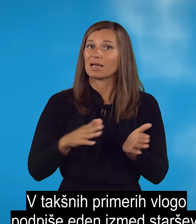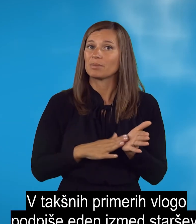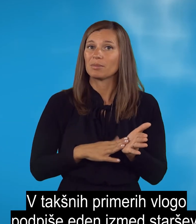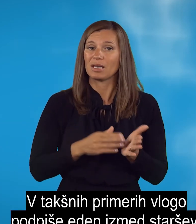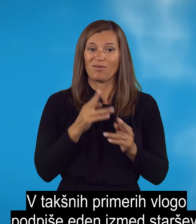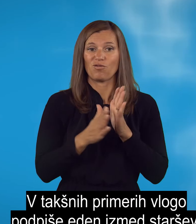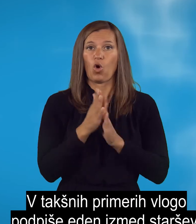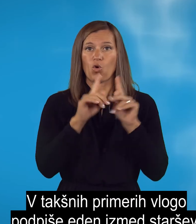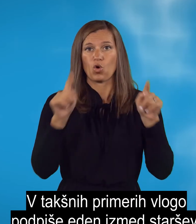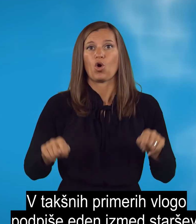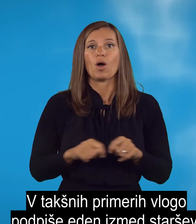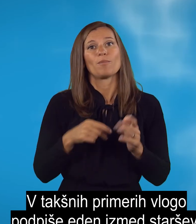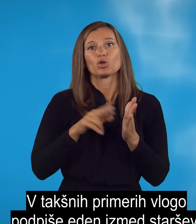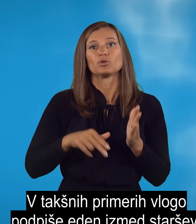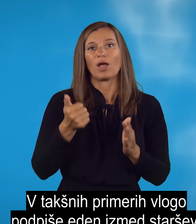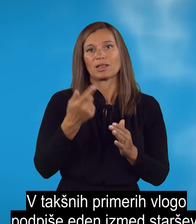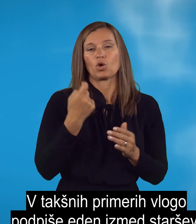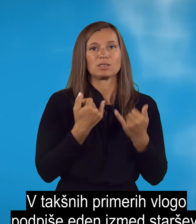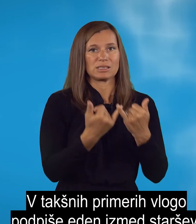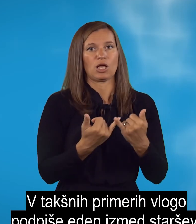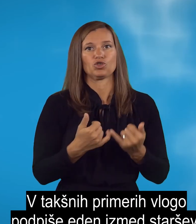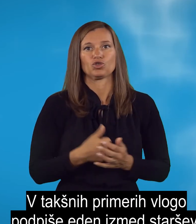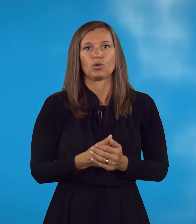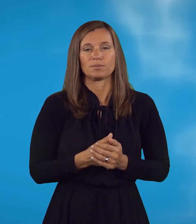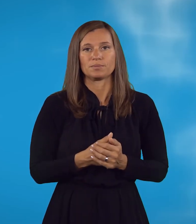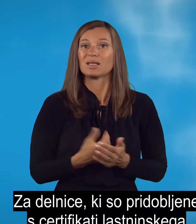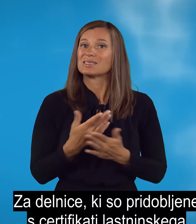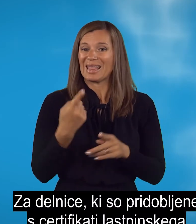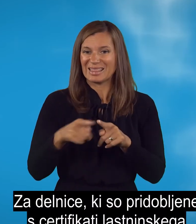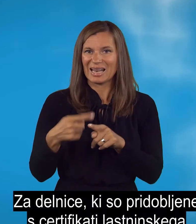vlogo podpiše eden izmed staršev. Za delnice, ki so